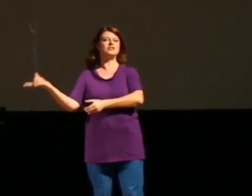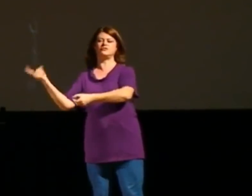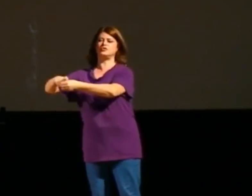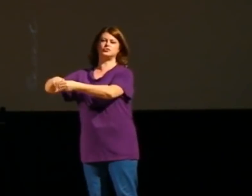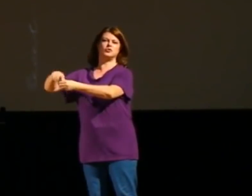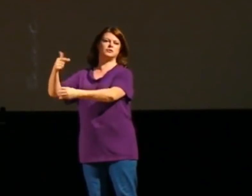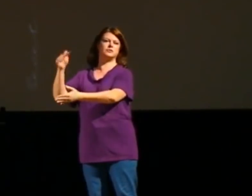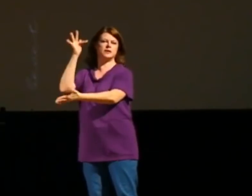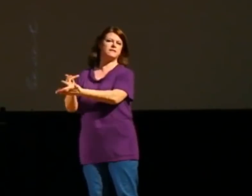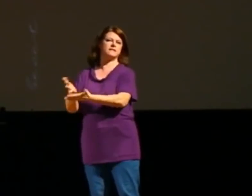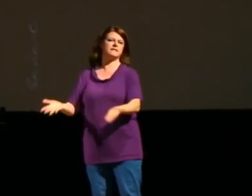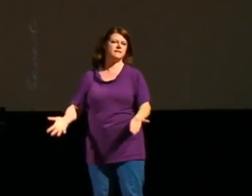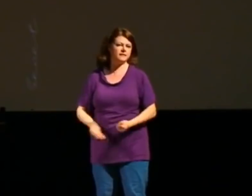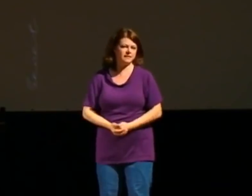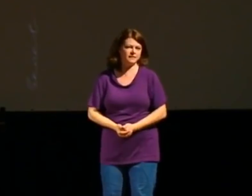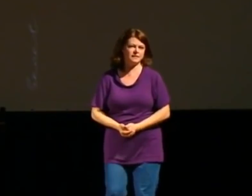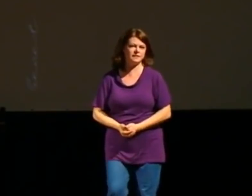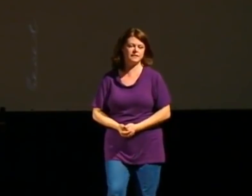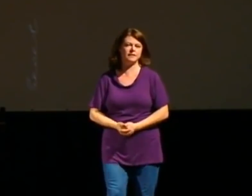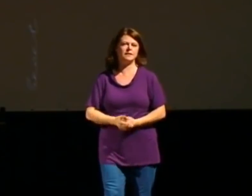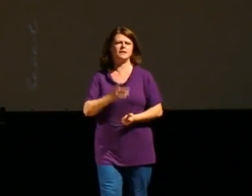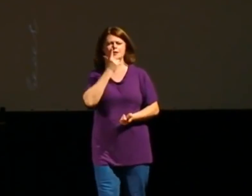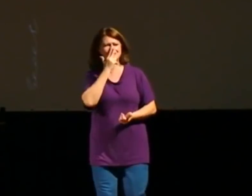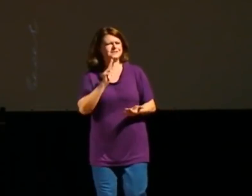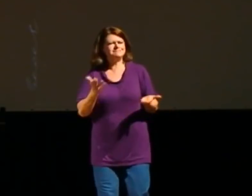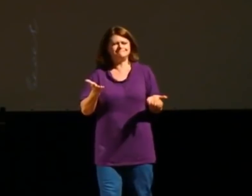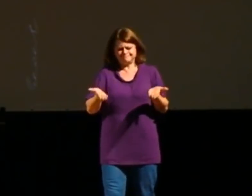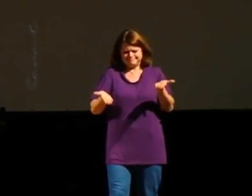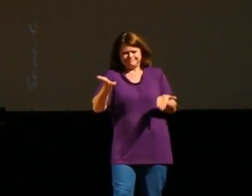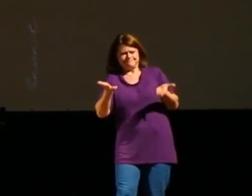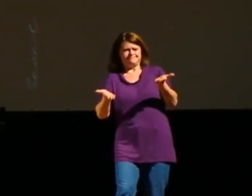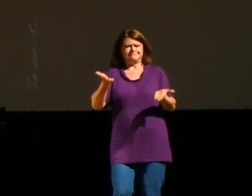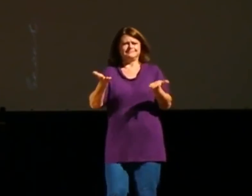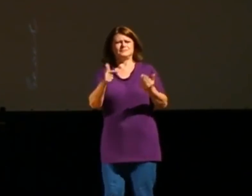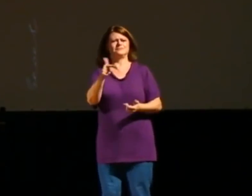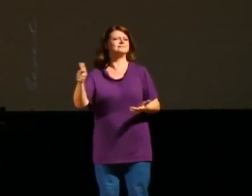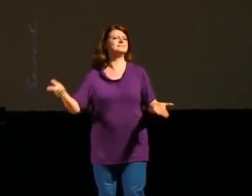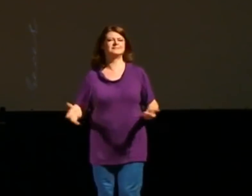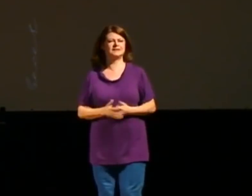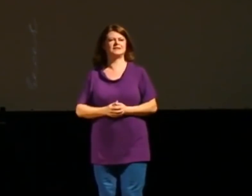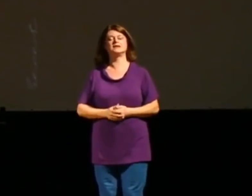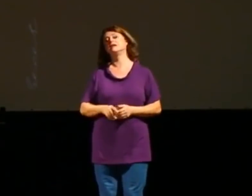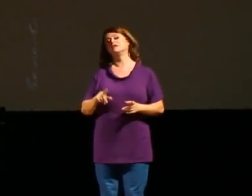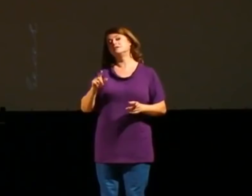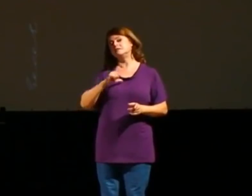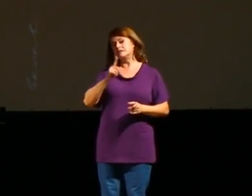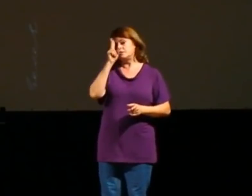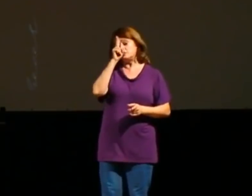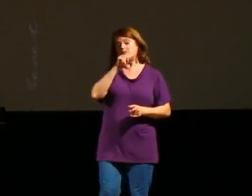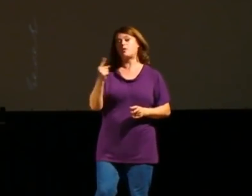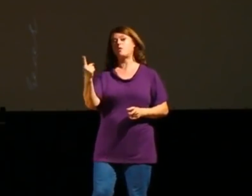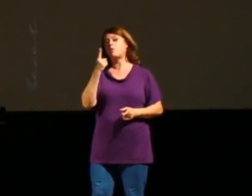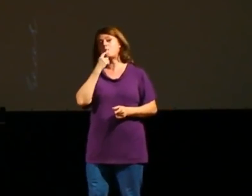pai com um filho enfermo, a Bíblia diz que ele é possesso de um espírito imundo, que lança ele na água, que